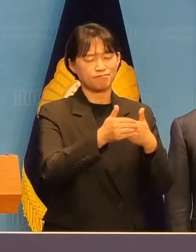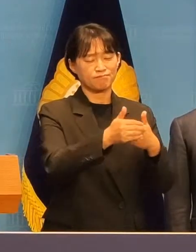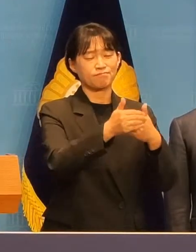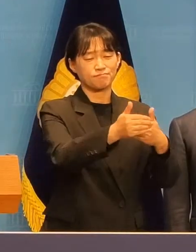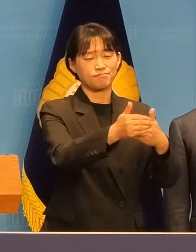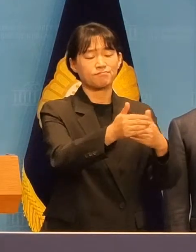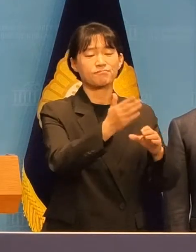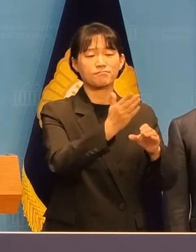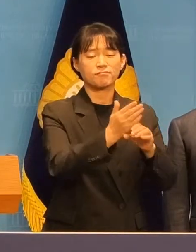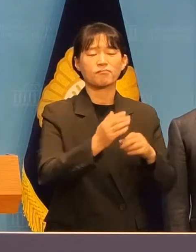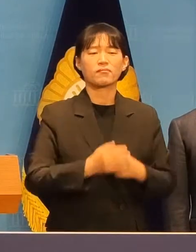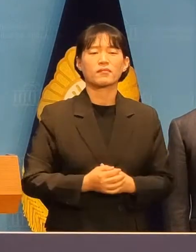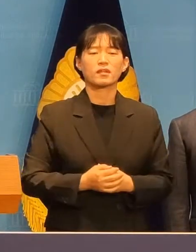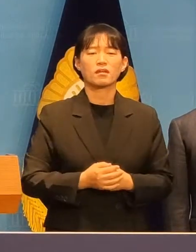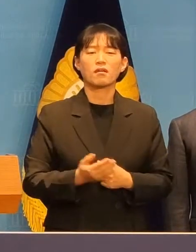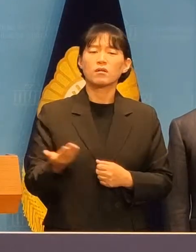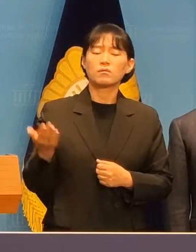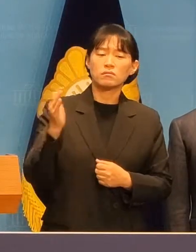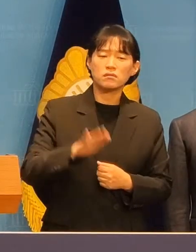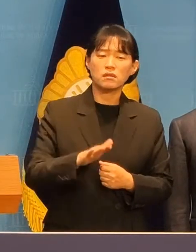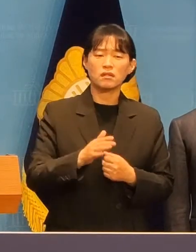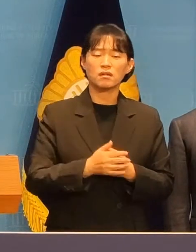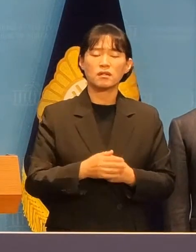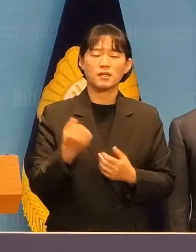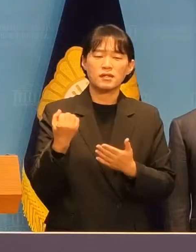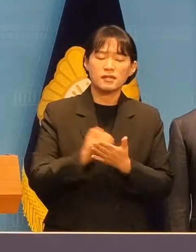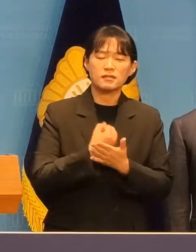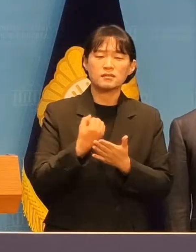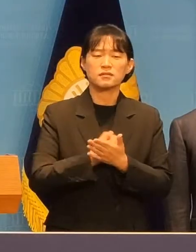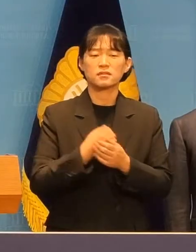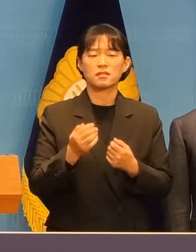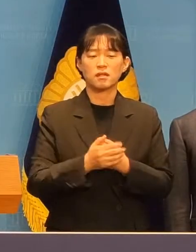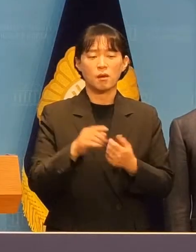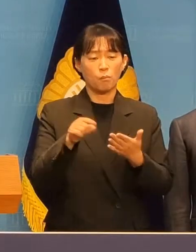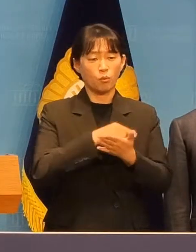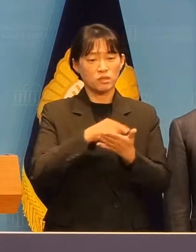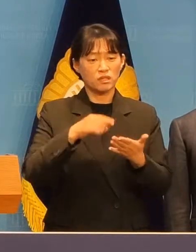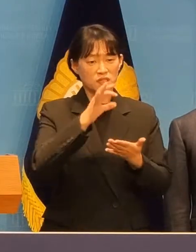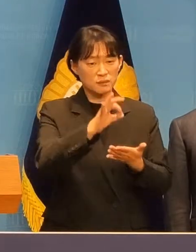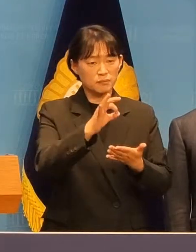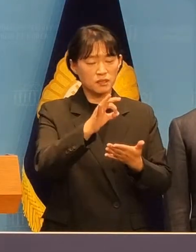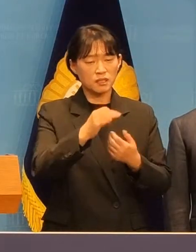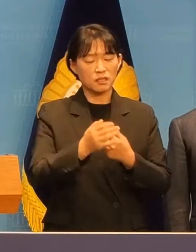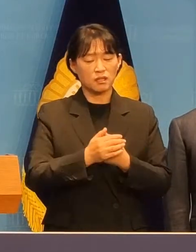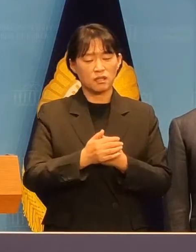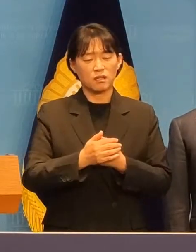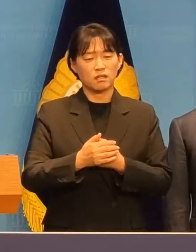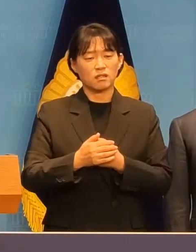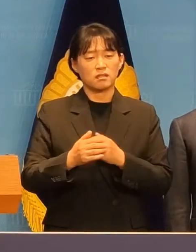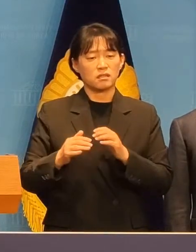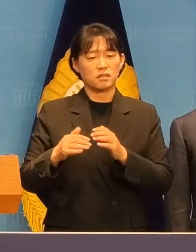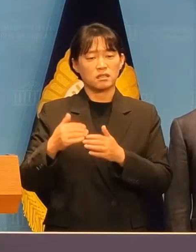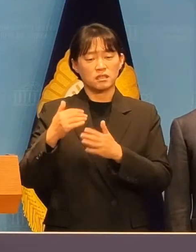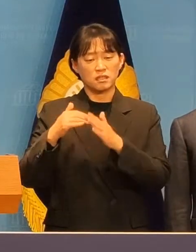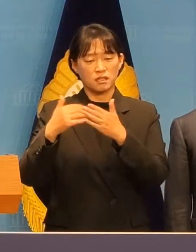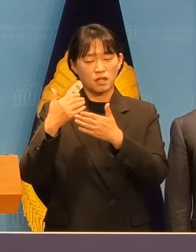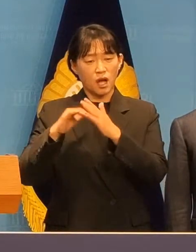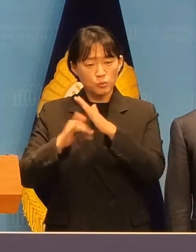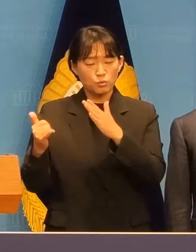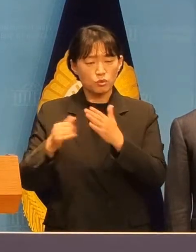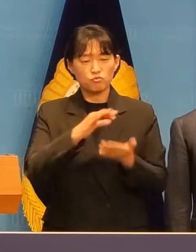있습니다. 그런데 애석하게도 보상금이 유족에게 상당 기간 동안 전달되지